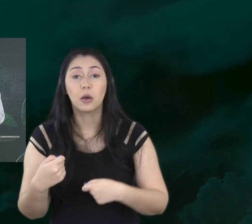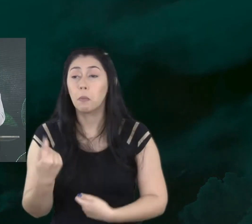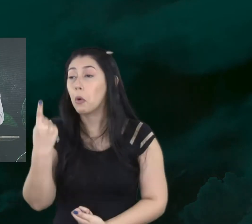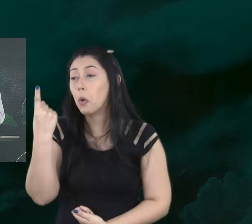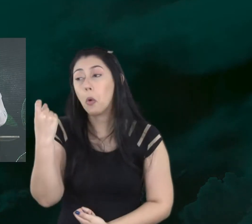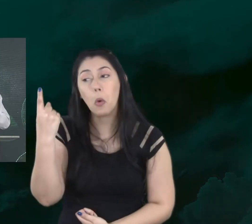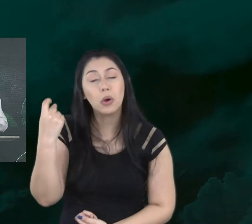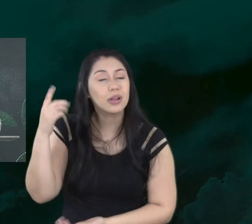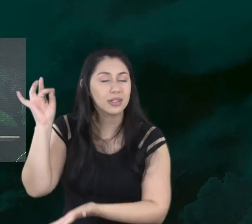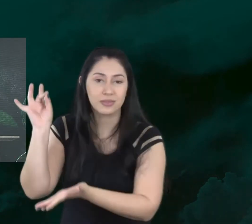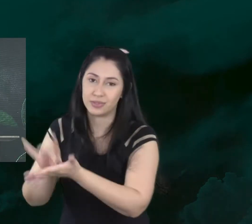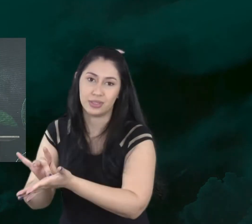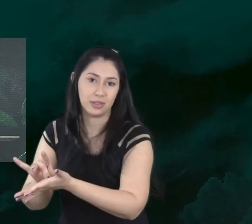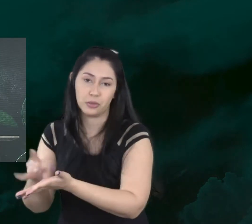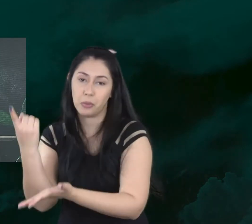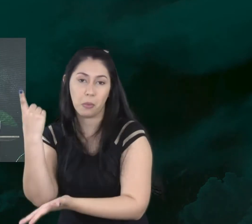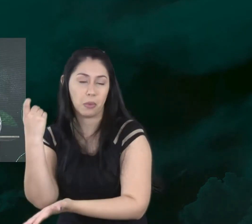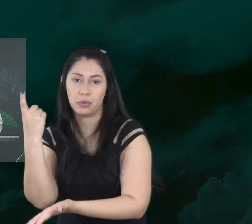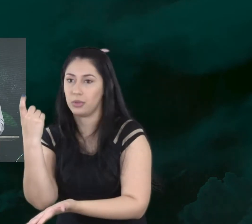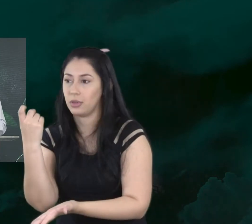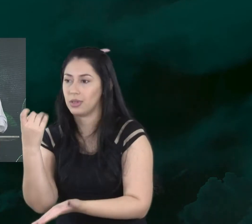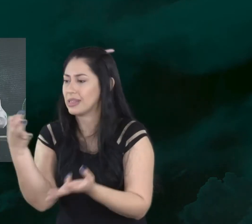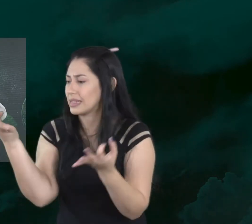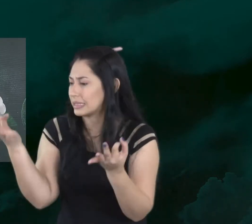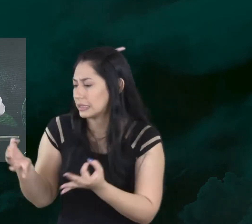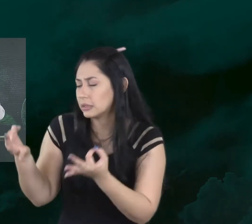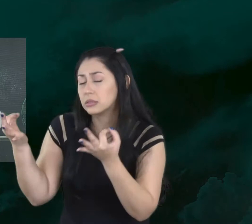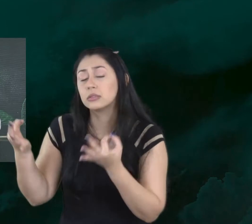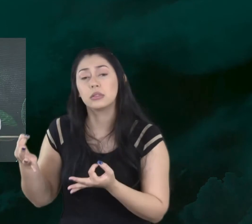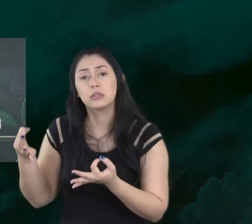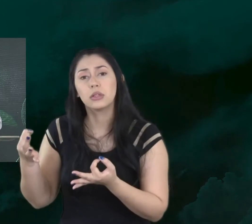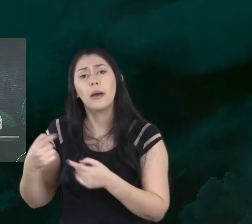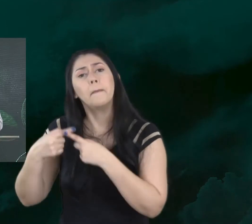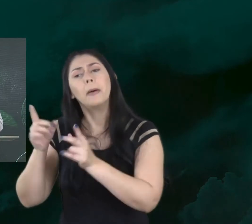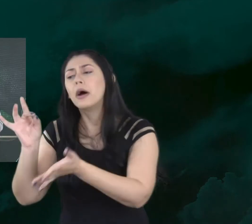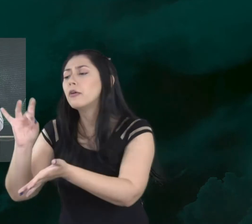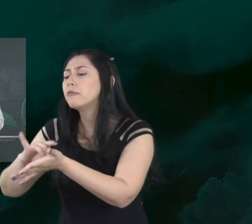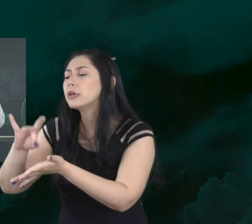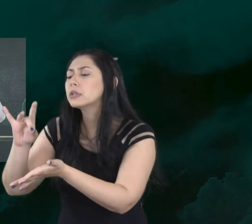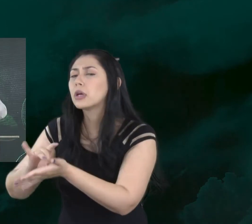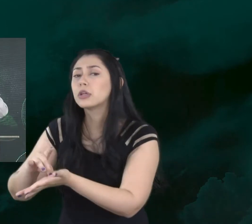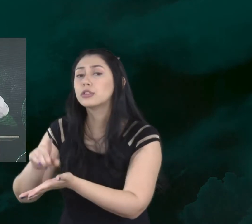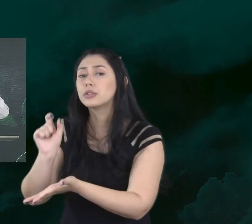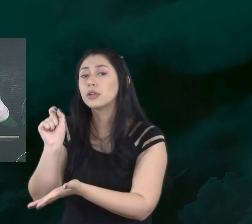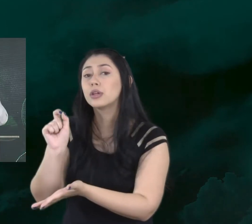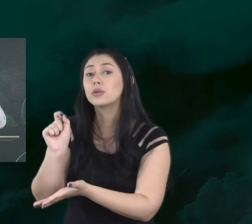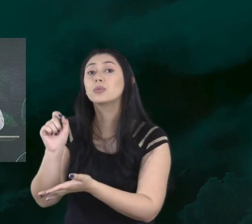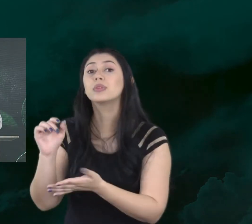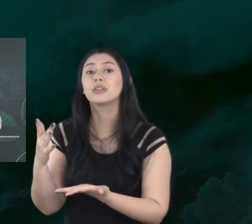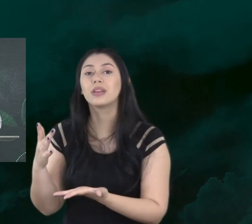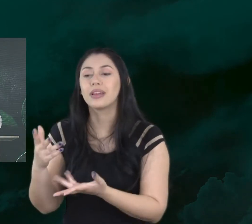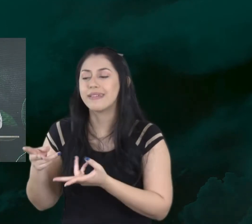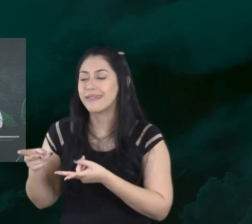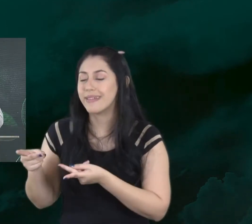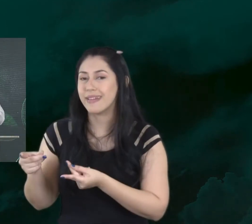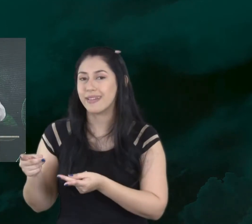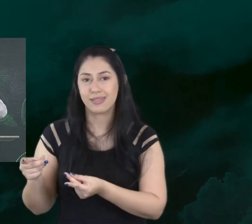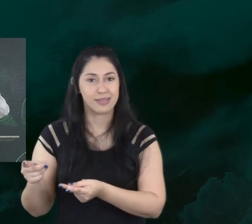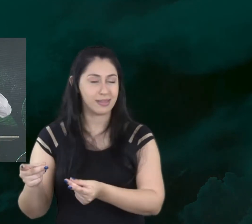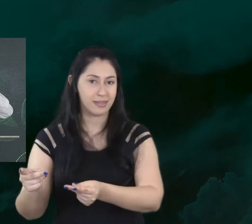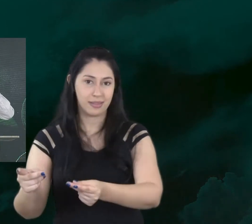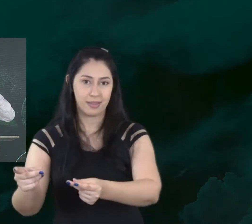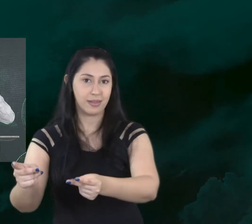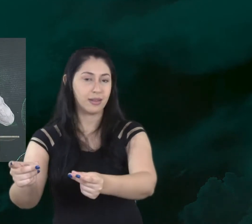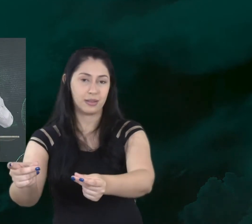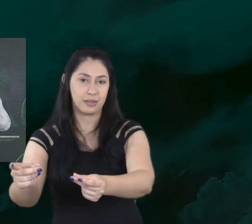verdade absoluta. Essa verdade, ela é permanente, ela